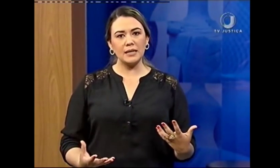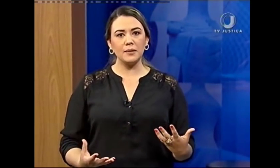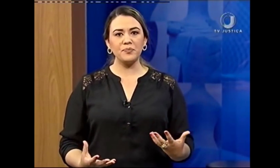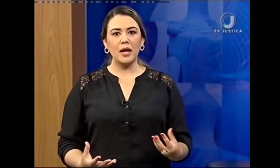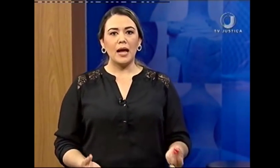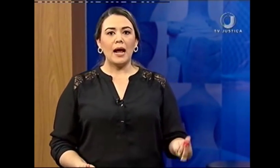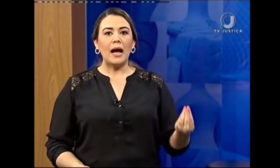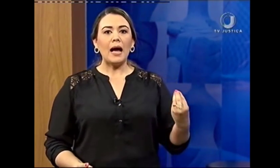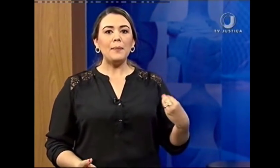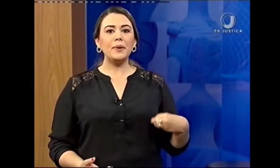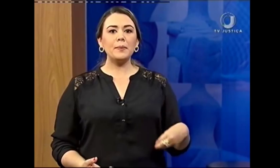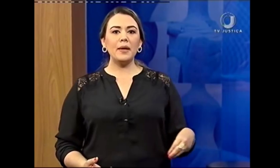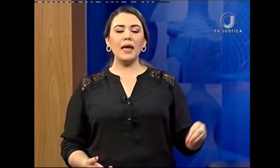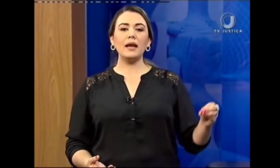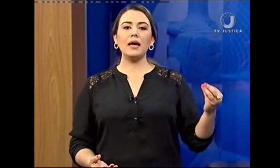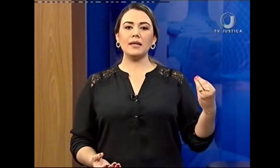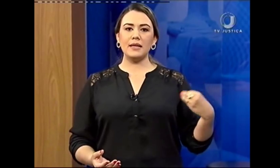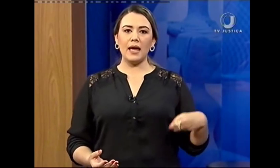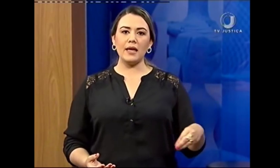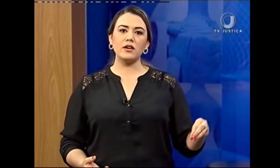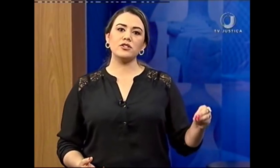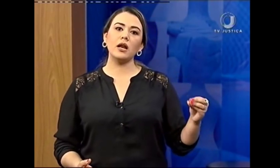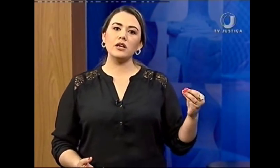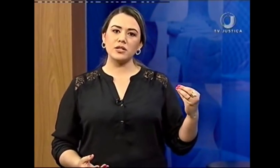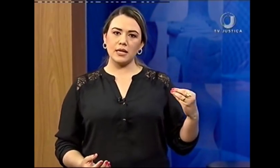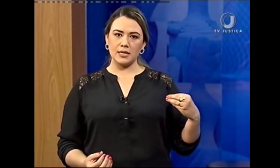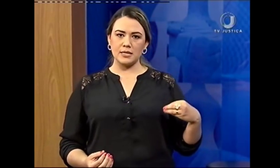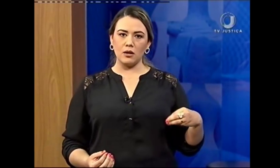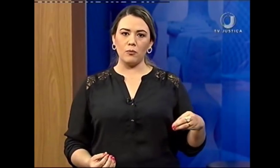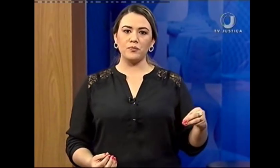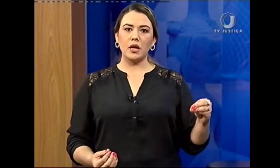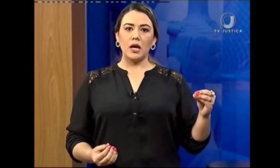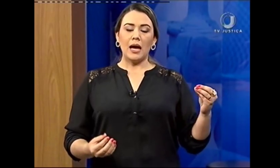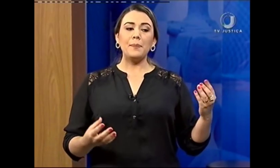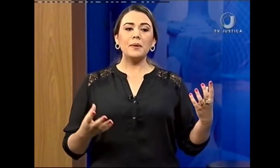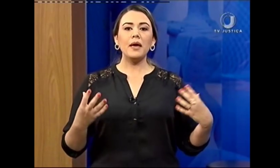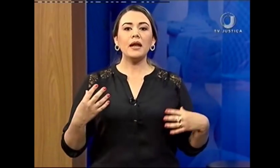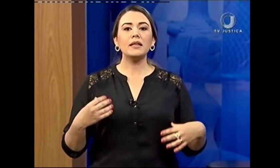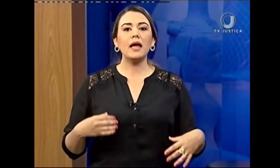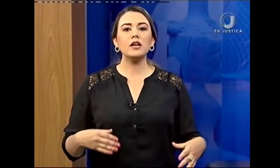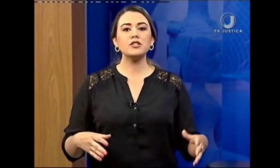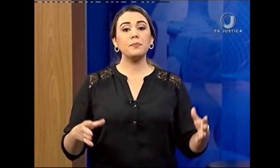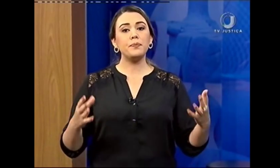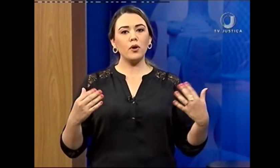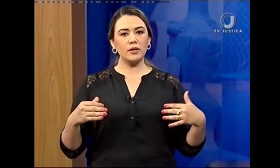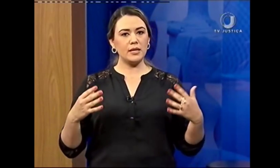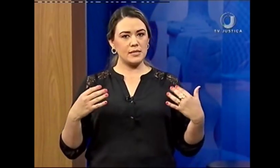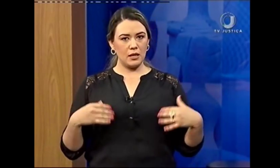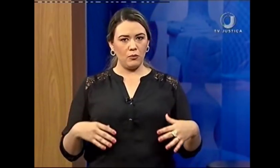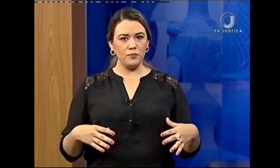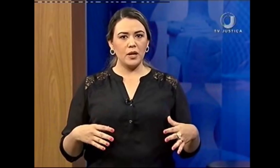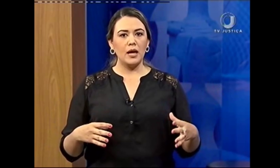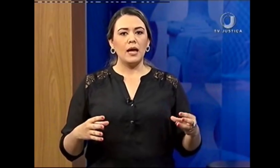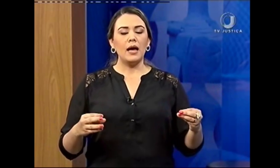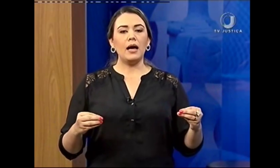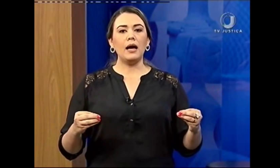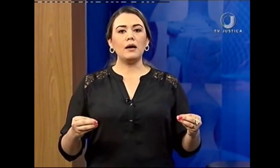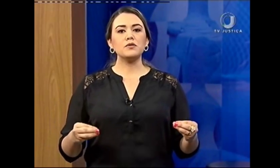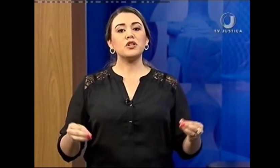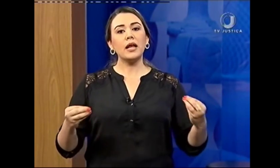atrasada. A primeira ideia de legislação, a primeira ideia de proteção aos